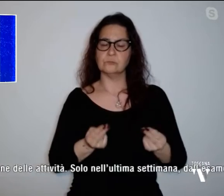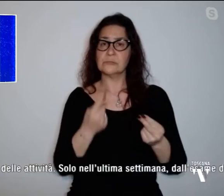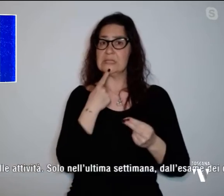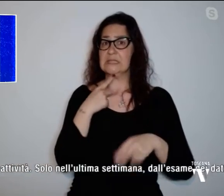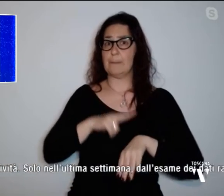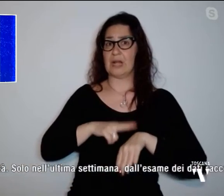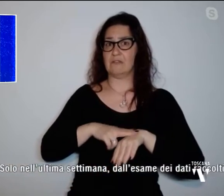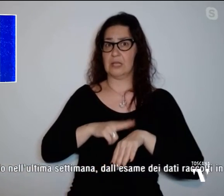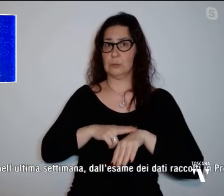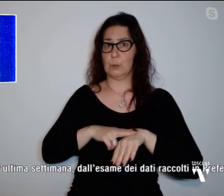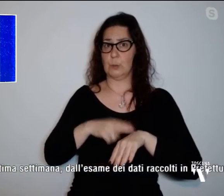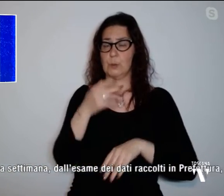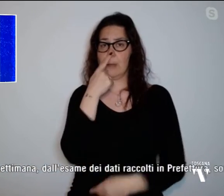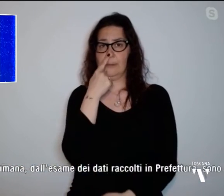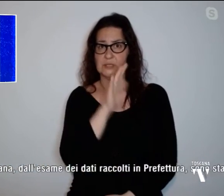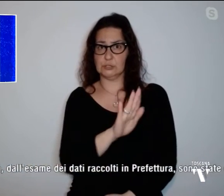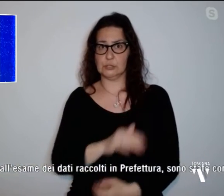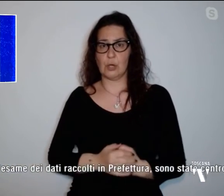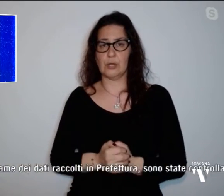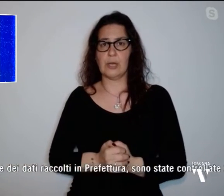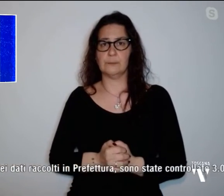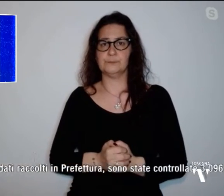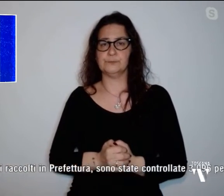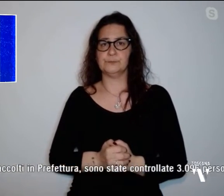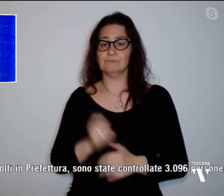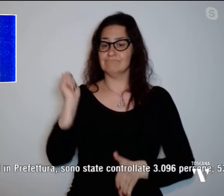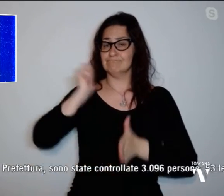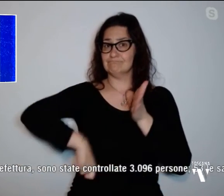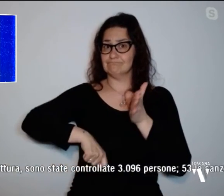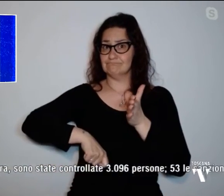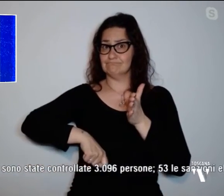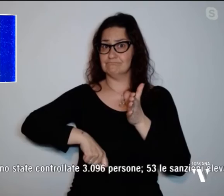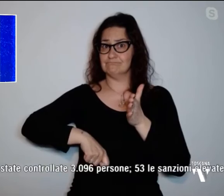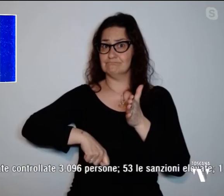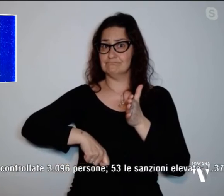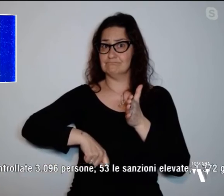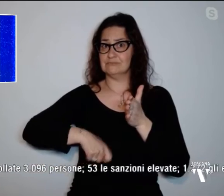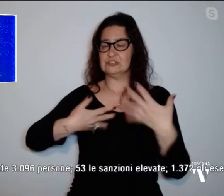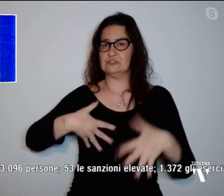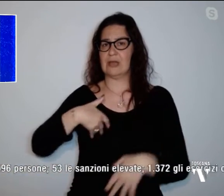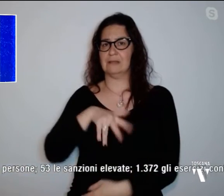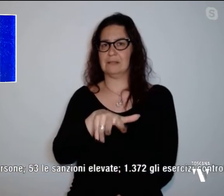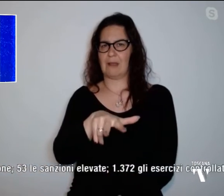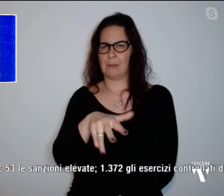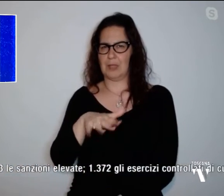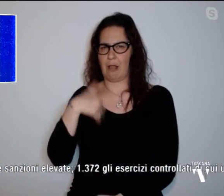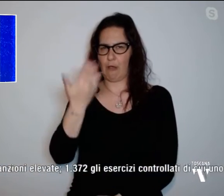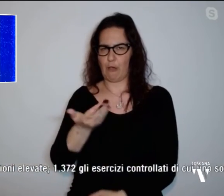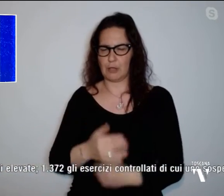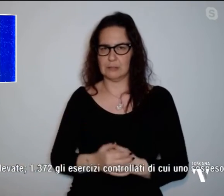di Pistoia. Le sanzioni amministrative sono state oltre 3.000.